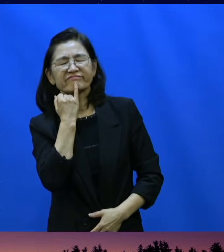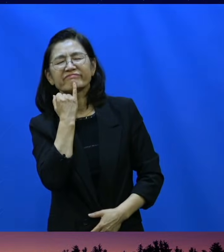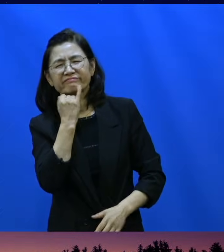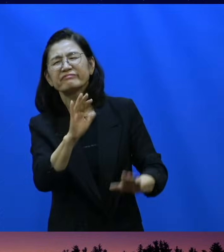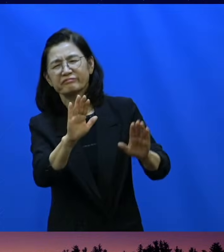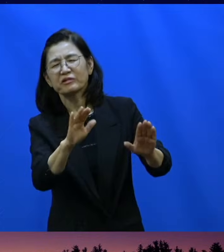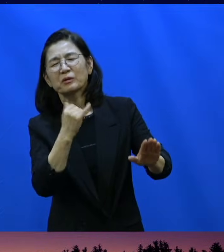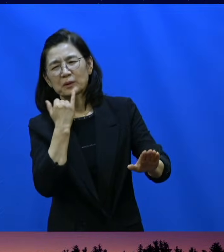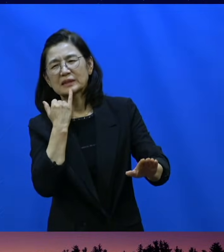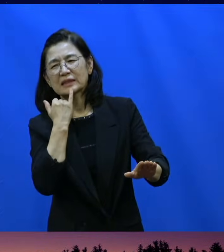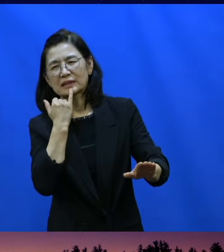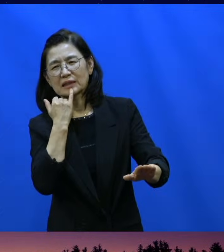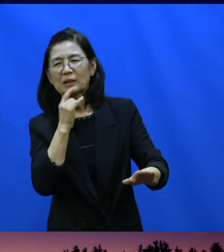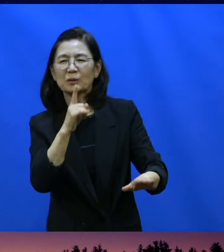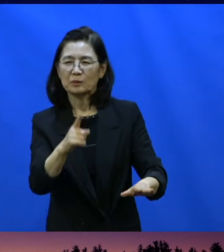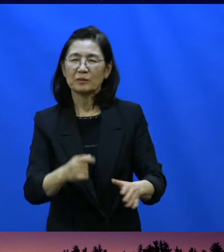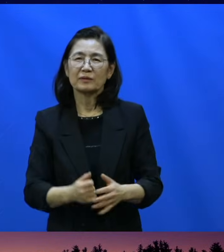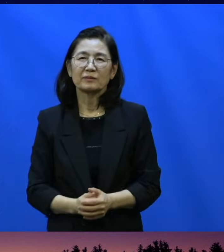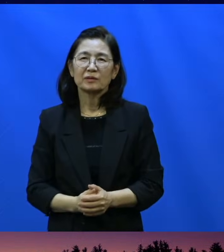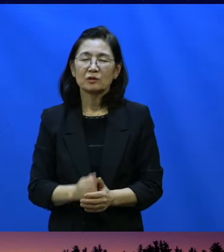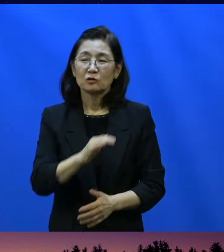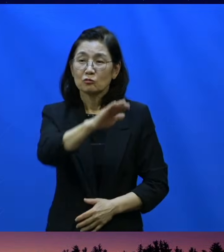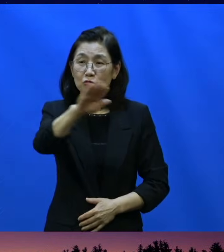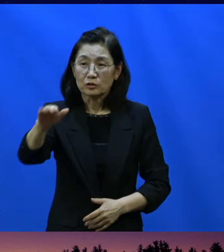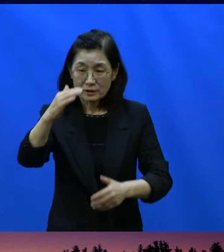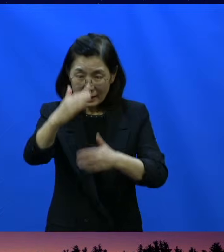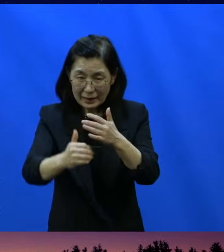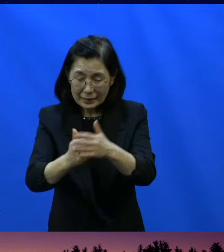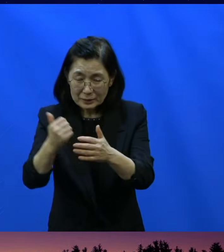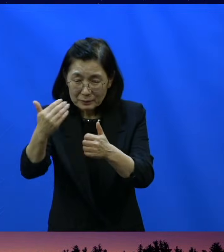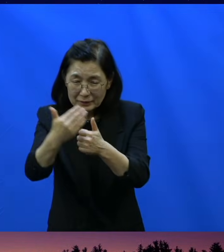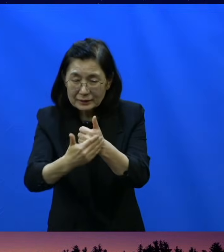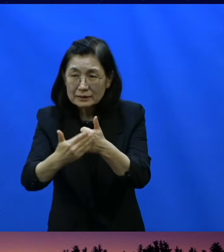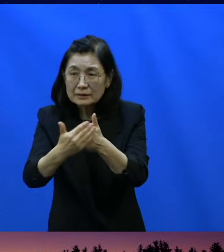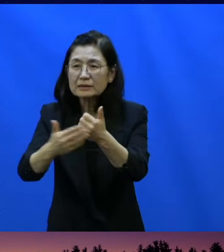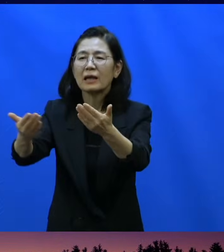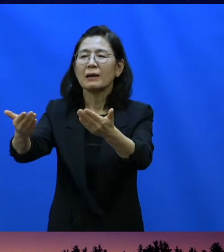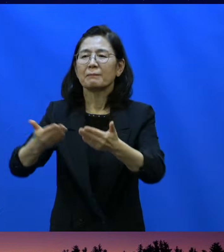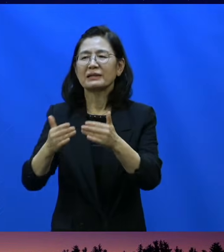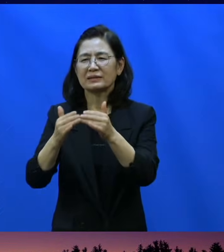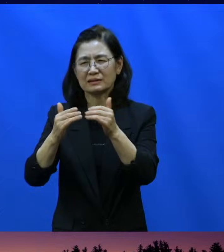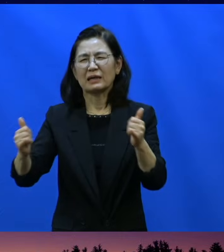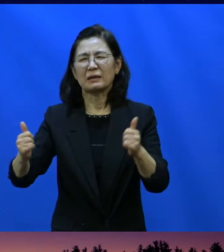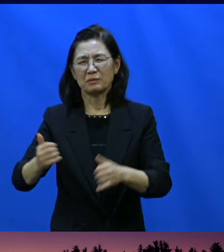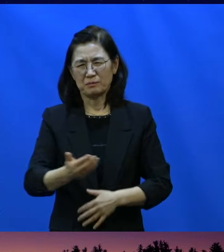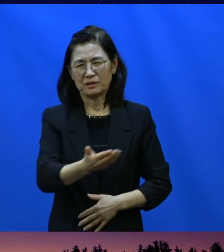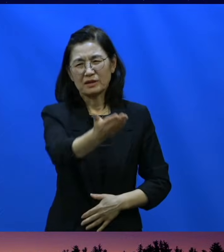여러분, 이미 우리는 하나님의 은혜를 받은 사람들입니다. 다시 율법으로 돌아가서는 안 돼요. 내 힘과 노력을 의지해서는 안 돼요.